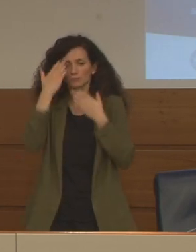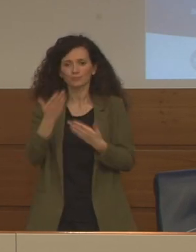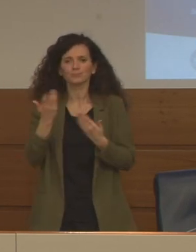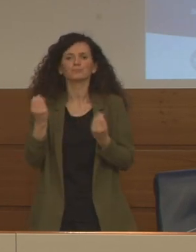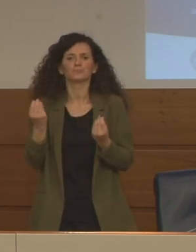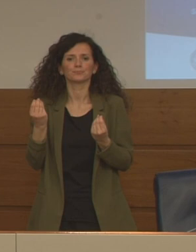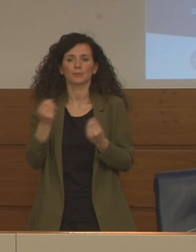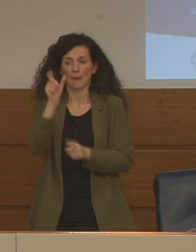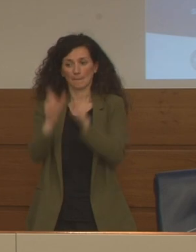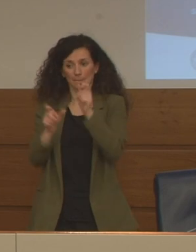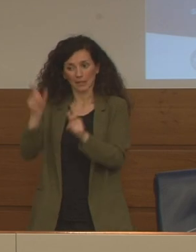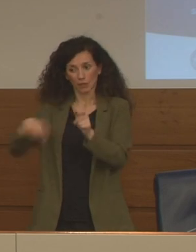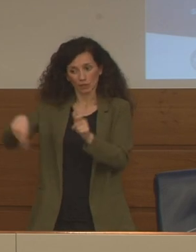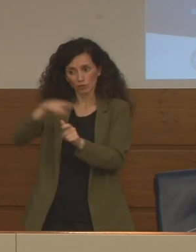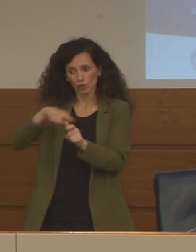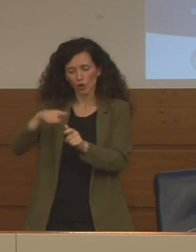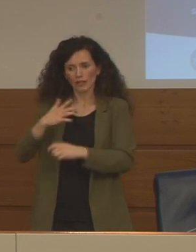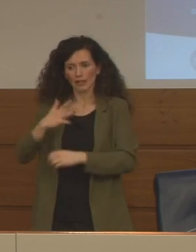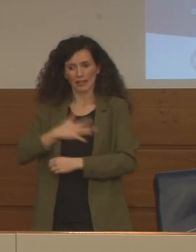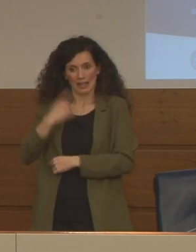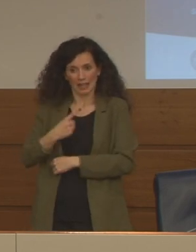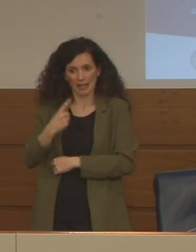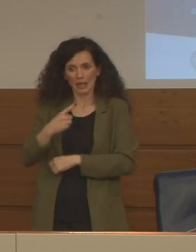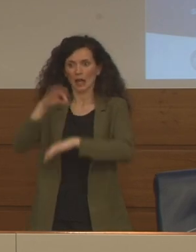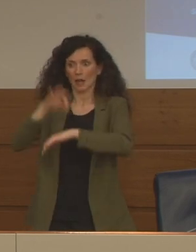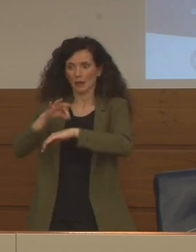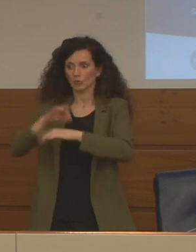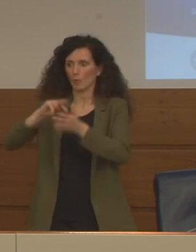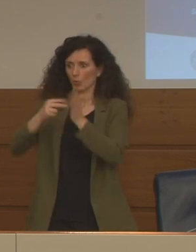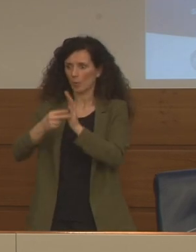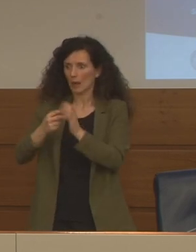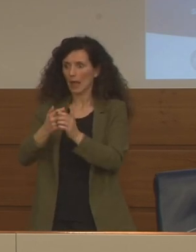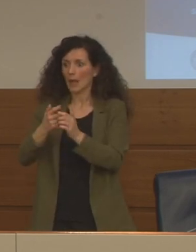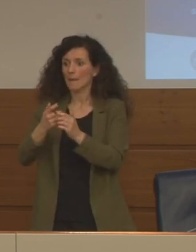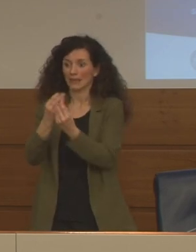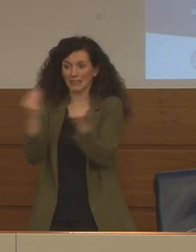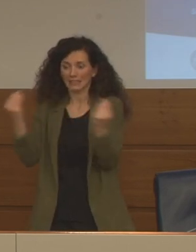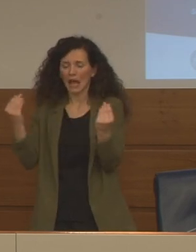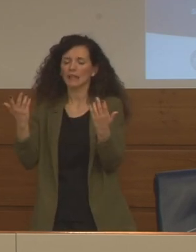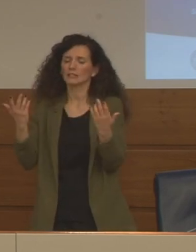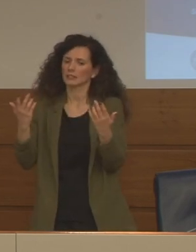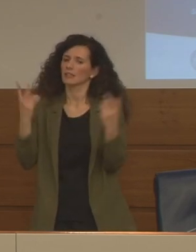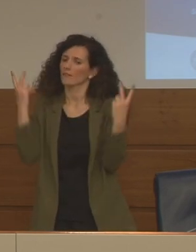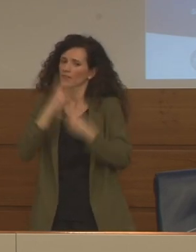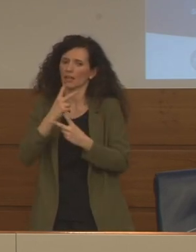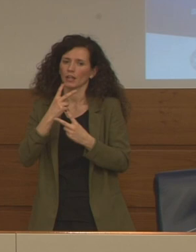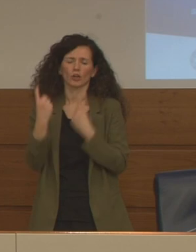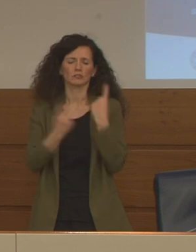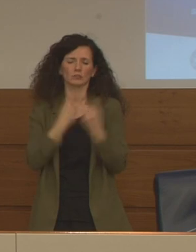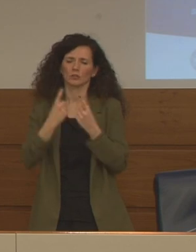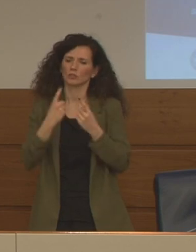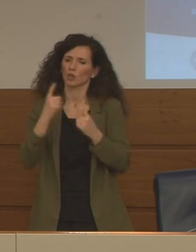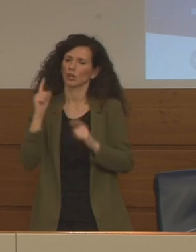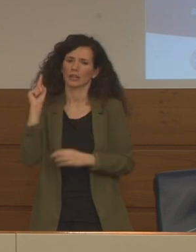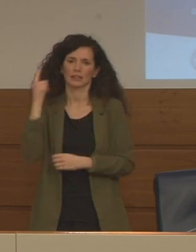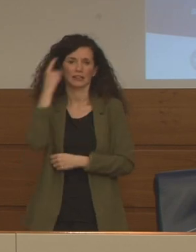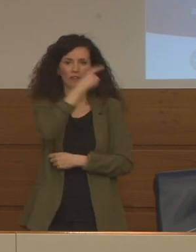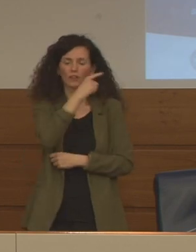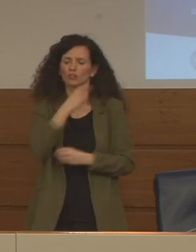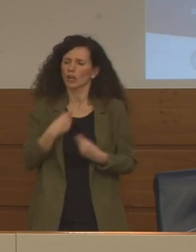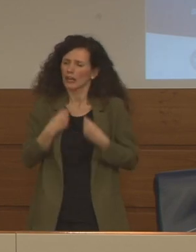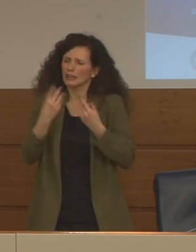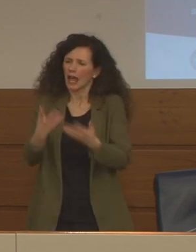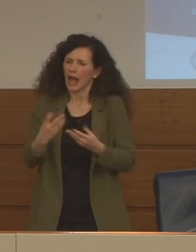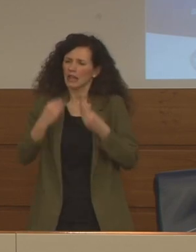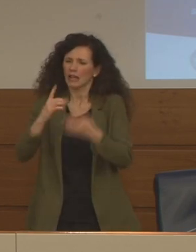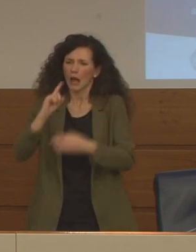fragili con queste polipatologie diventa molto difficile poter fare dare più di quello che